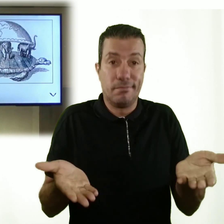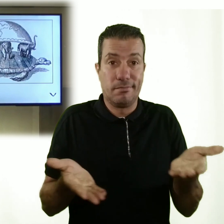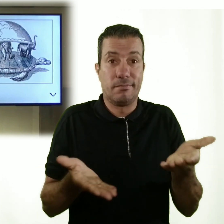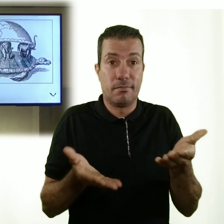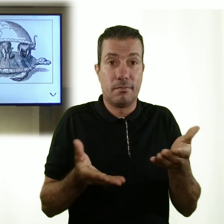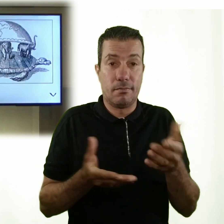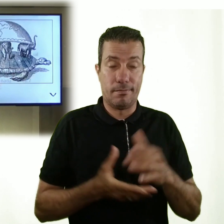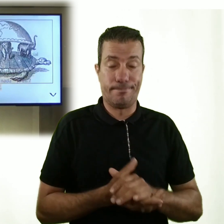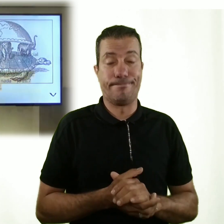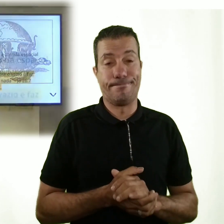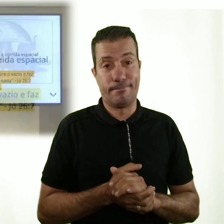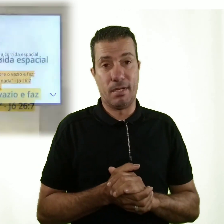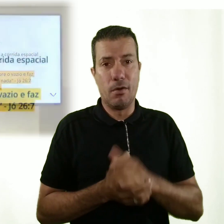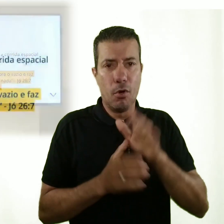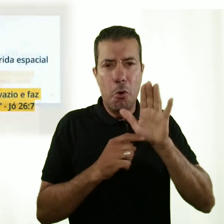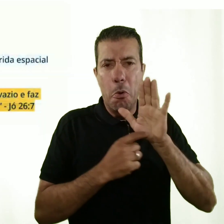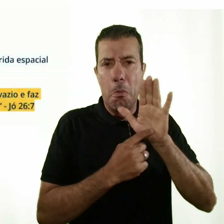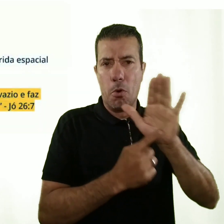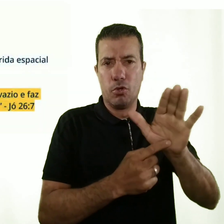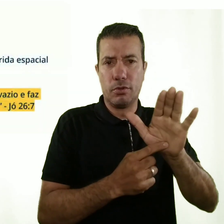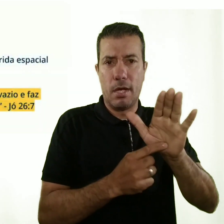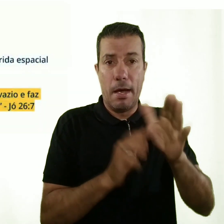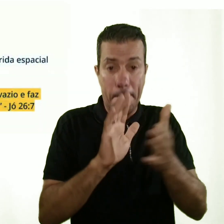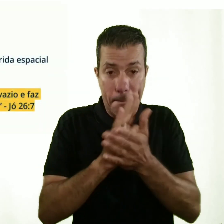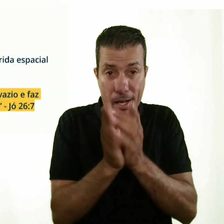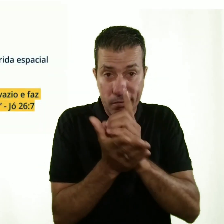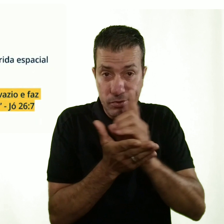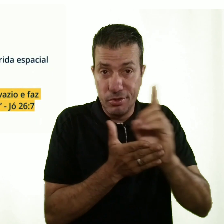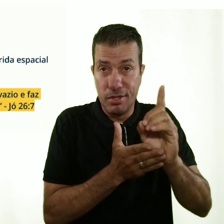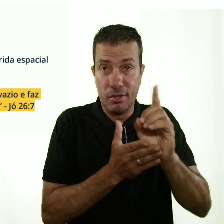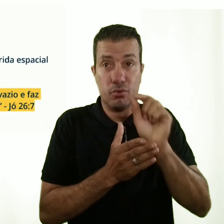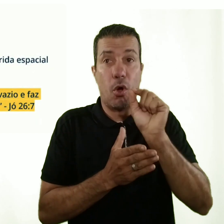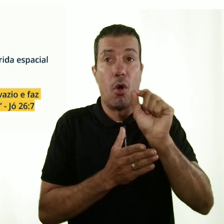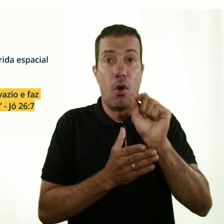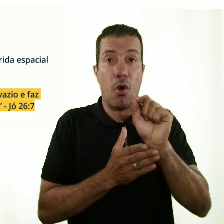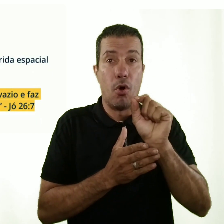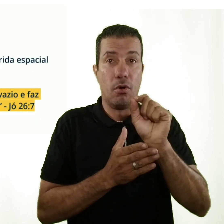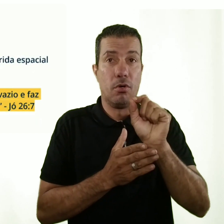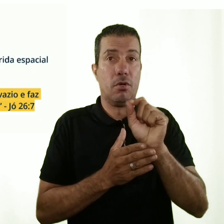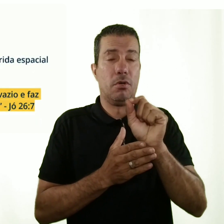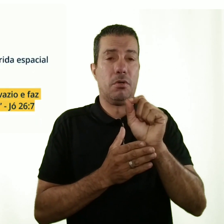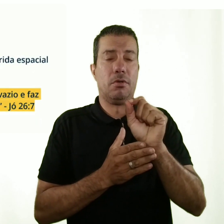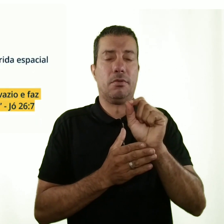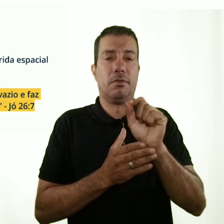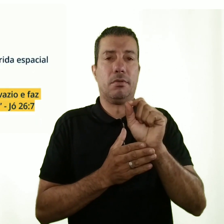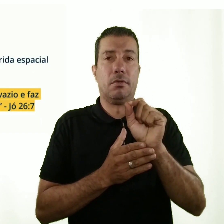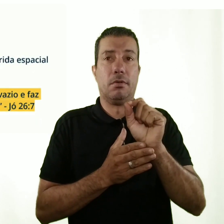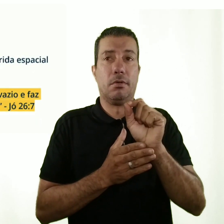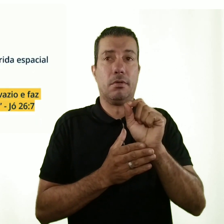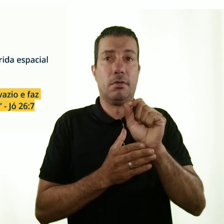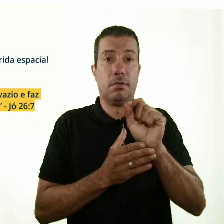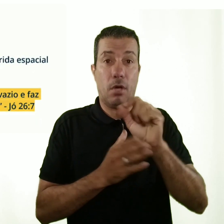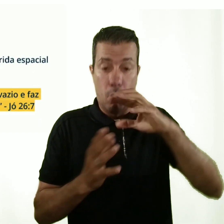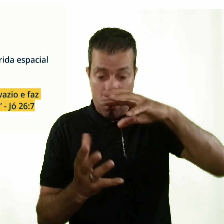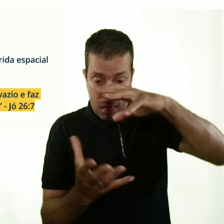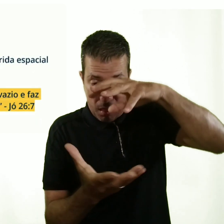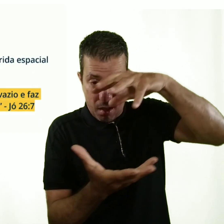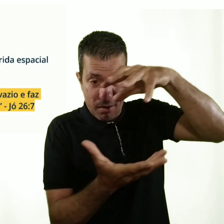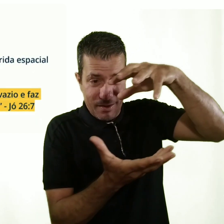tartarugas. Eu vou te mostrar agora uma passagem bíblica muito legal. Olha aqui, o campo gravitacional só